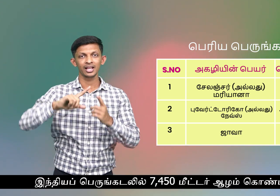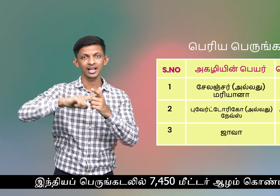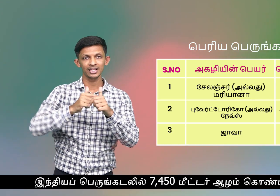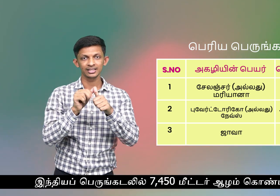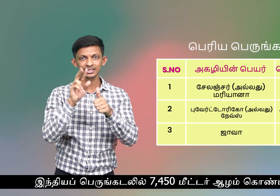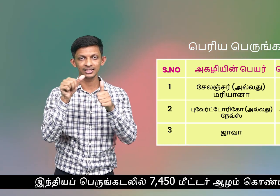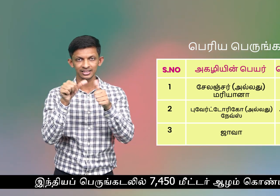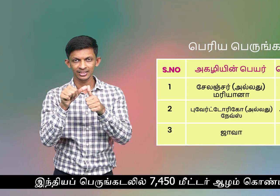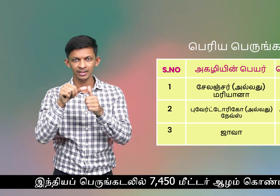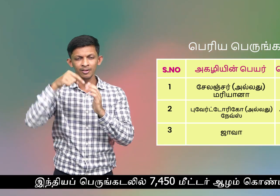இந்திய பெருங்கடலில்